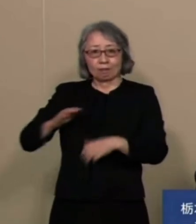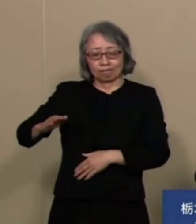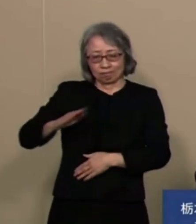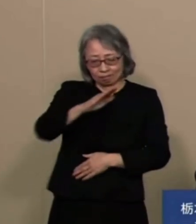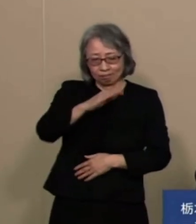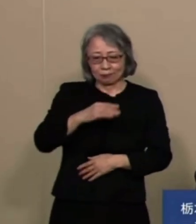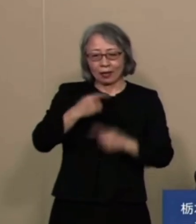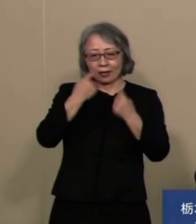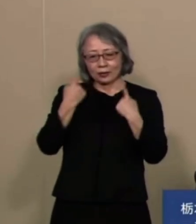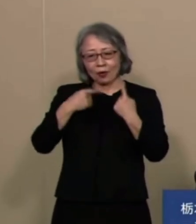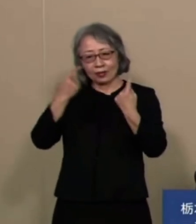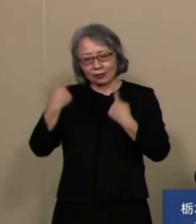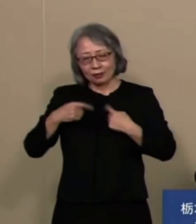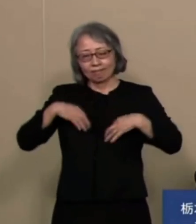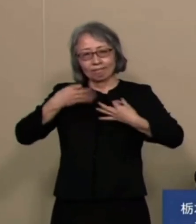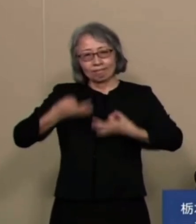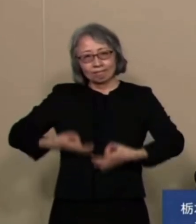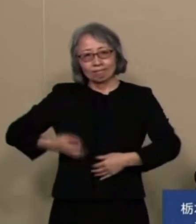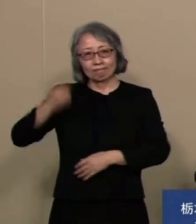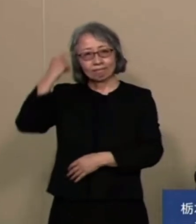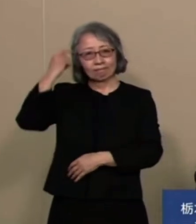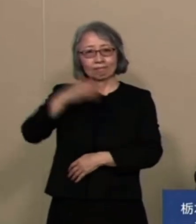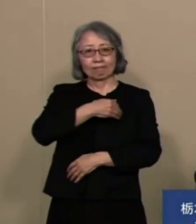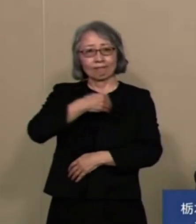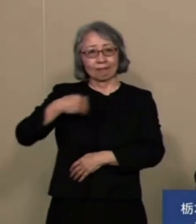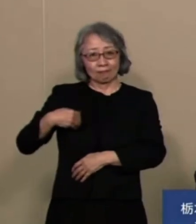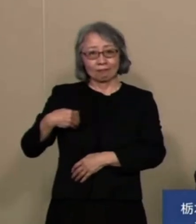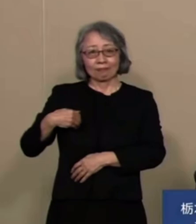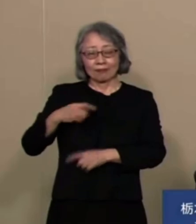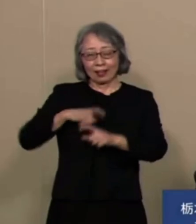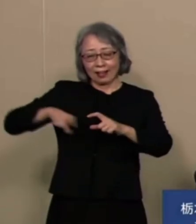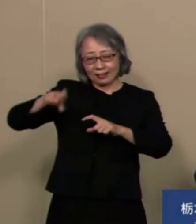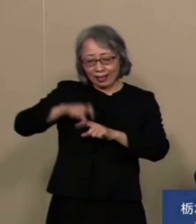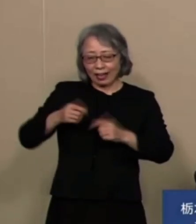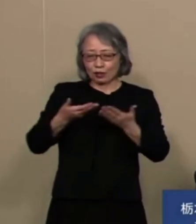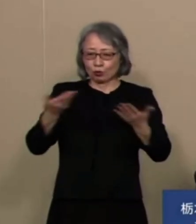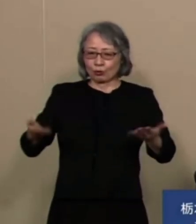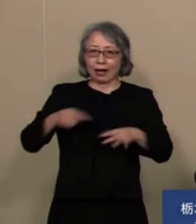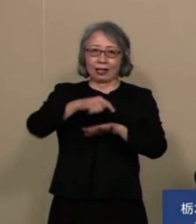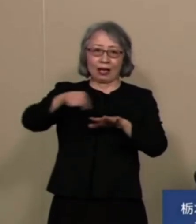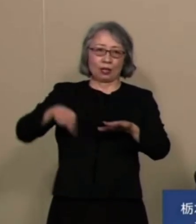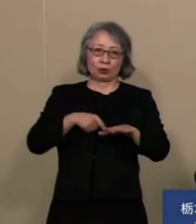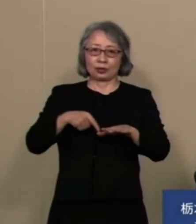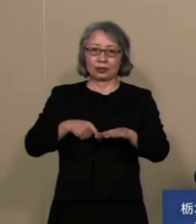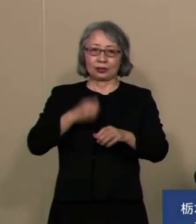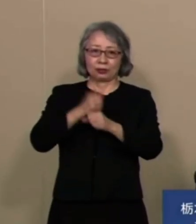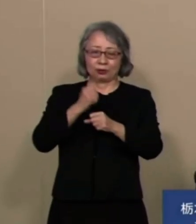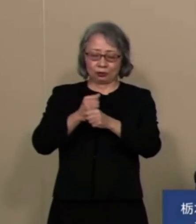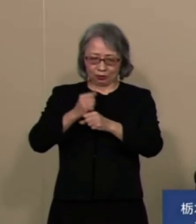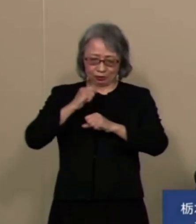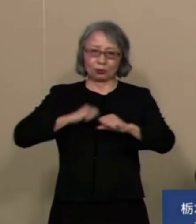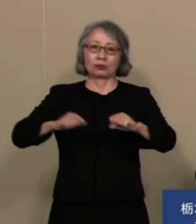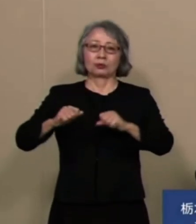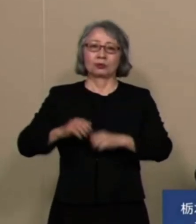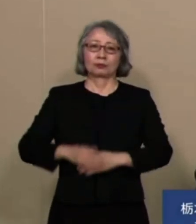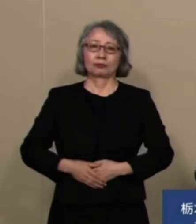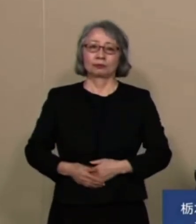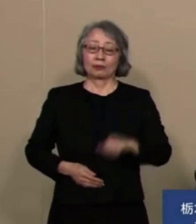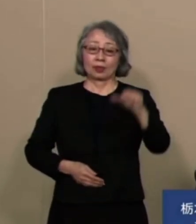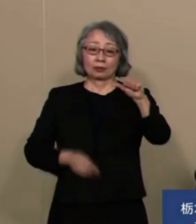力を伸ばし1人1人が豊かさを実感できるさらなる豊かな栃木づりに取り組み